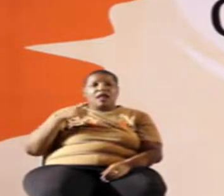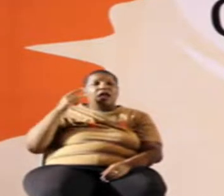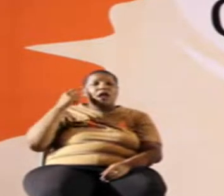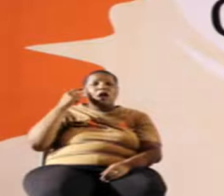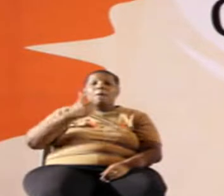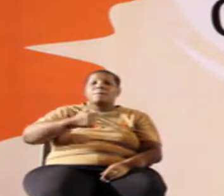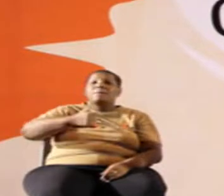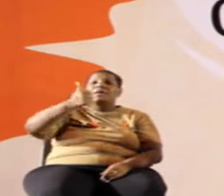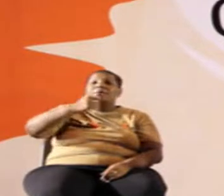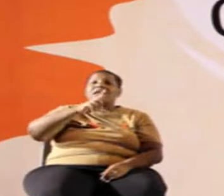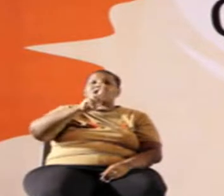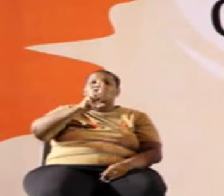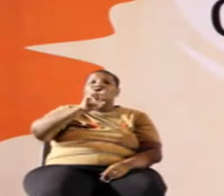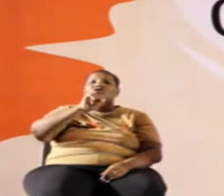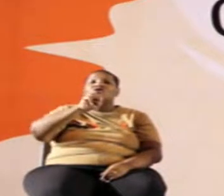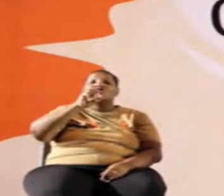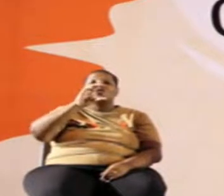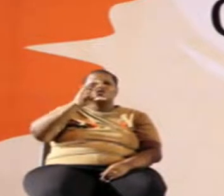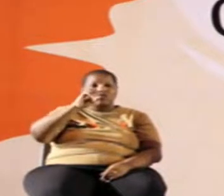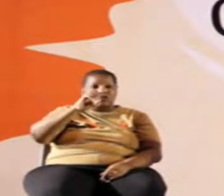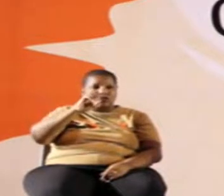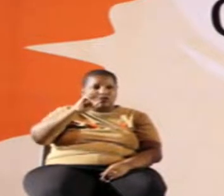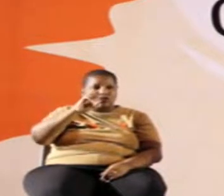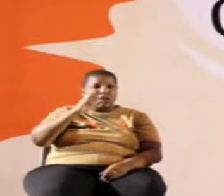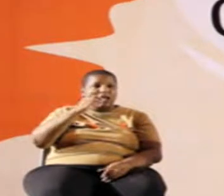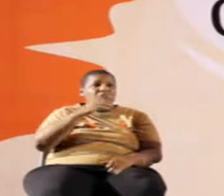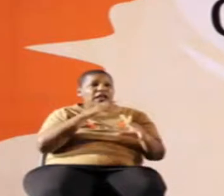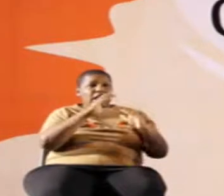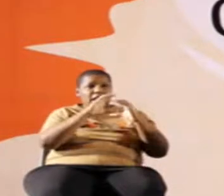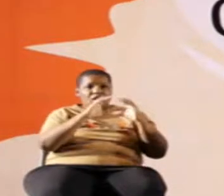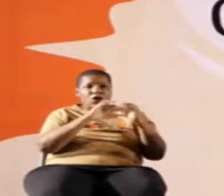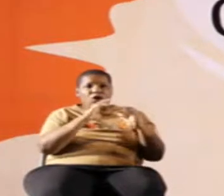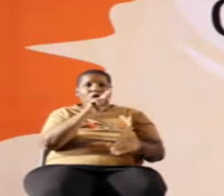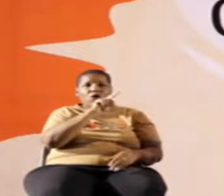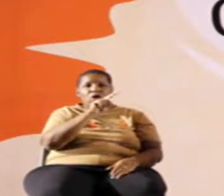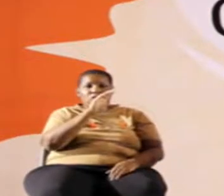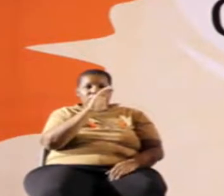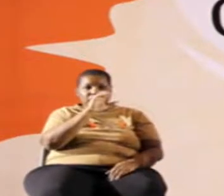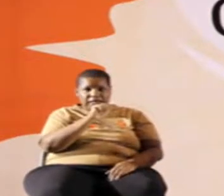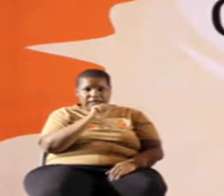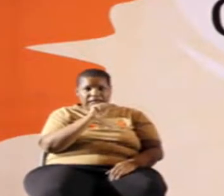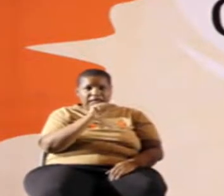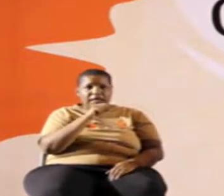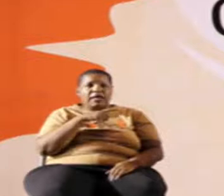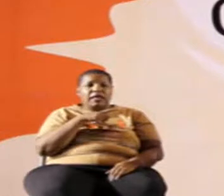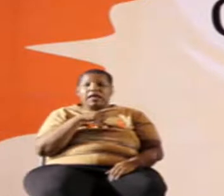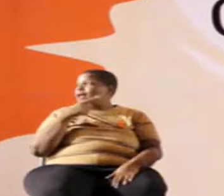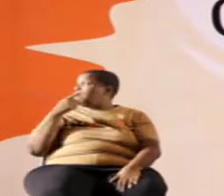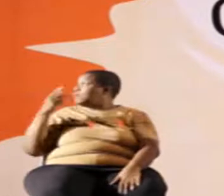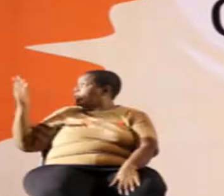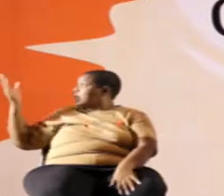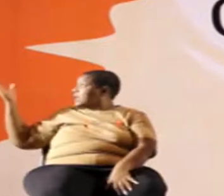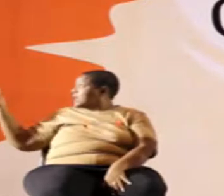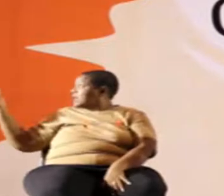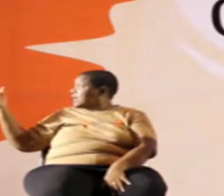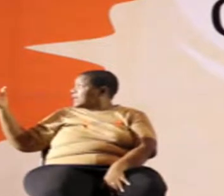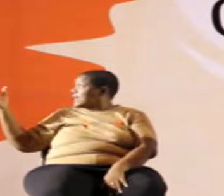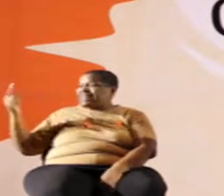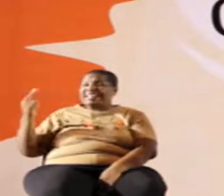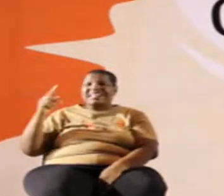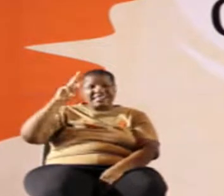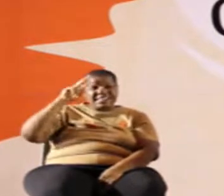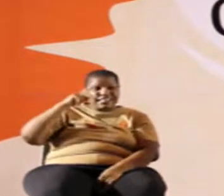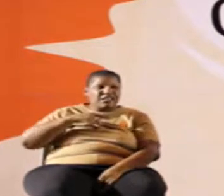é o primeiro disco dela, depois do disco que ela cantou com Zeca Pagodinho e um montão de gente, raça brasileira. Né? Esse é o primeiro disco